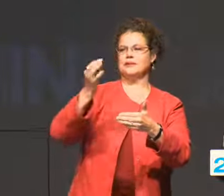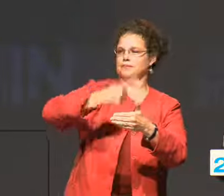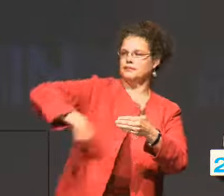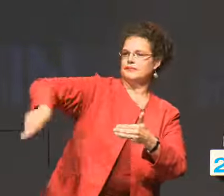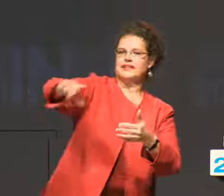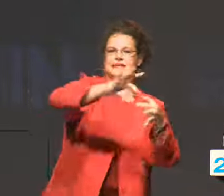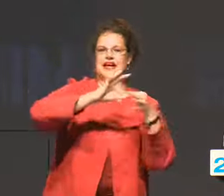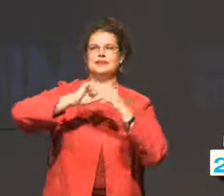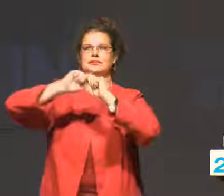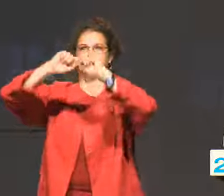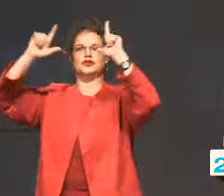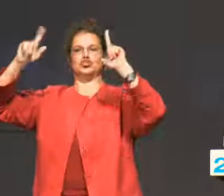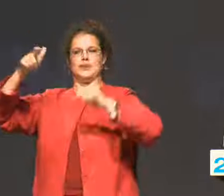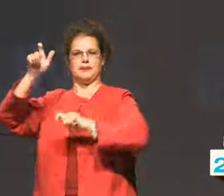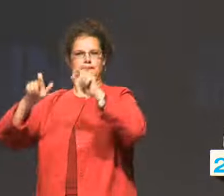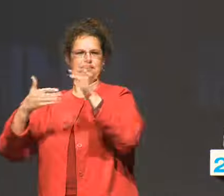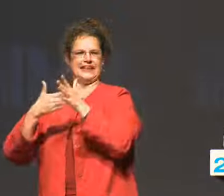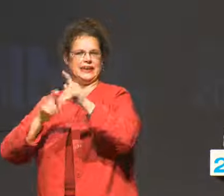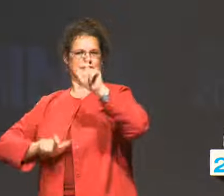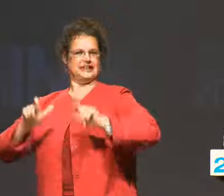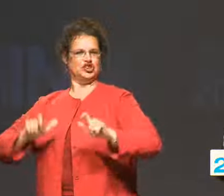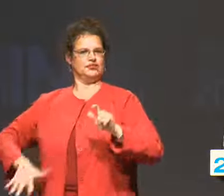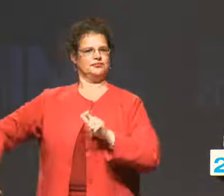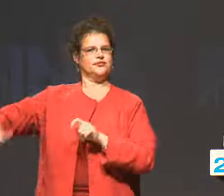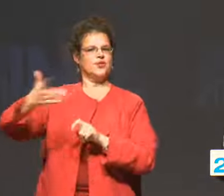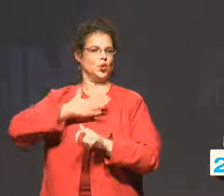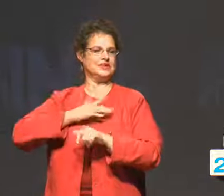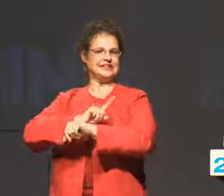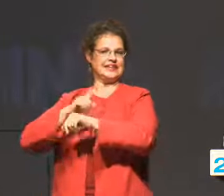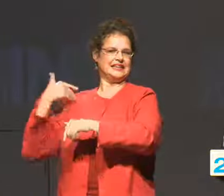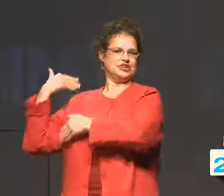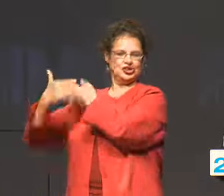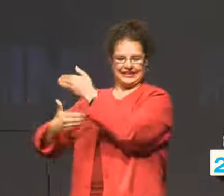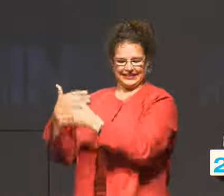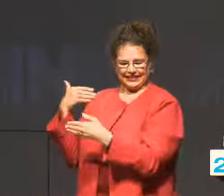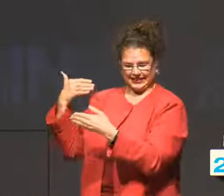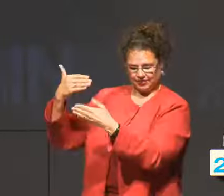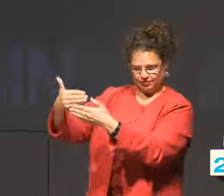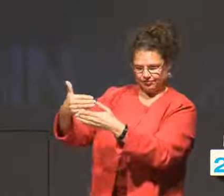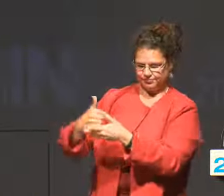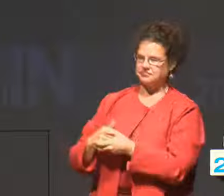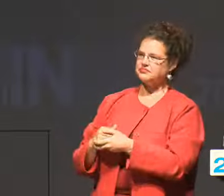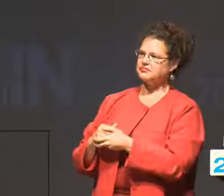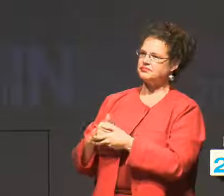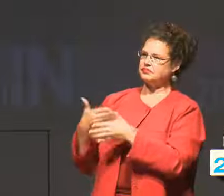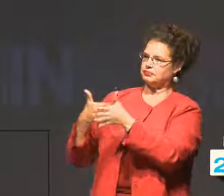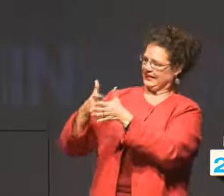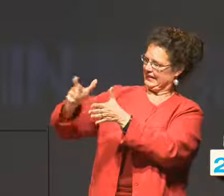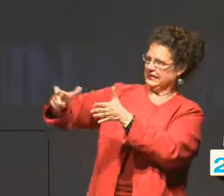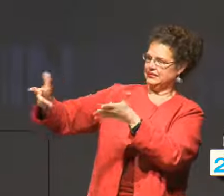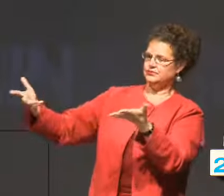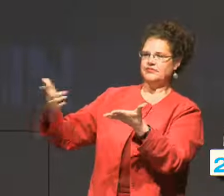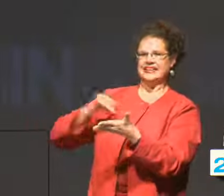Ja, ich möchte Sie jetzt mitnehmen auf eine kleine Zeitreise in die Vergangenheit